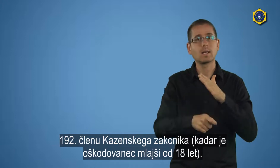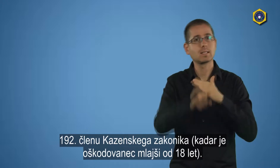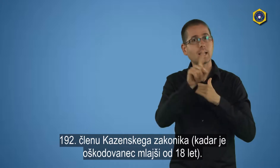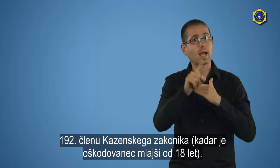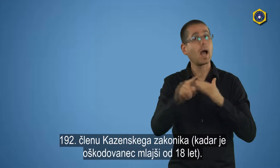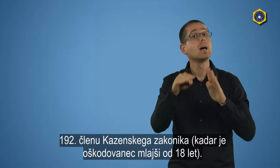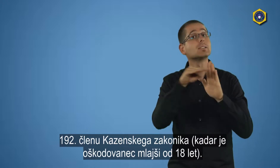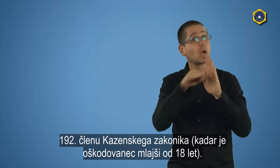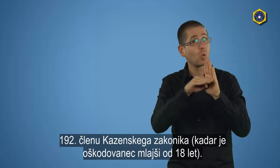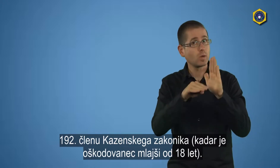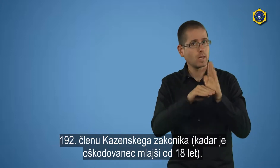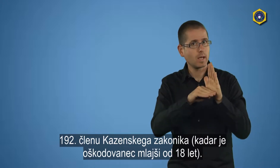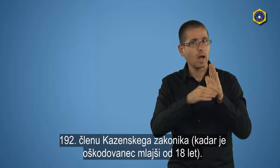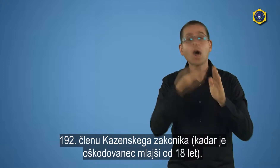18 let.